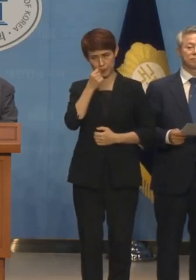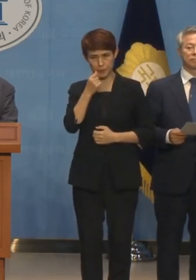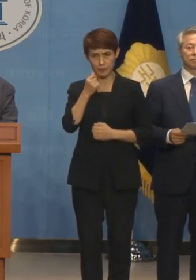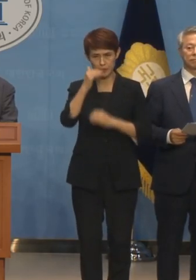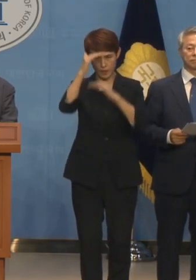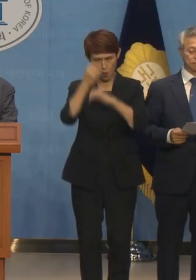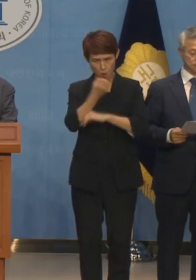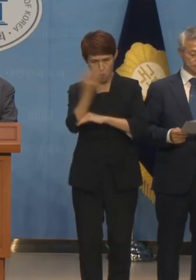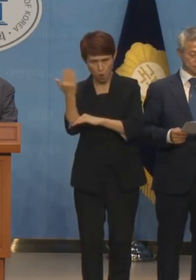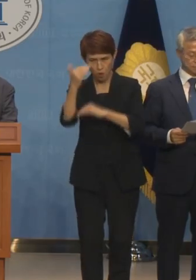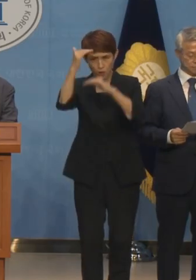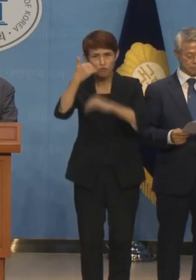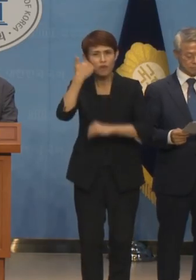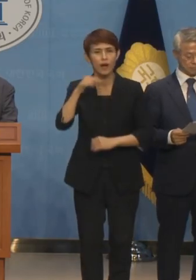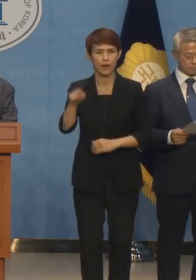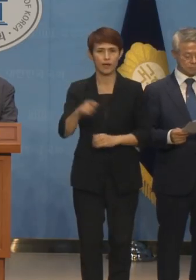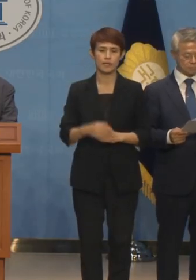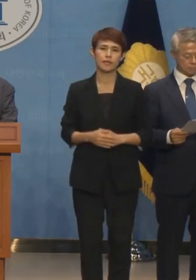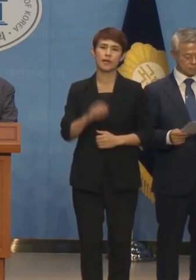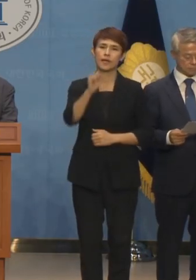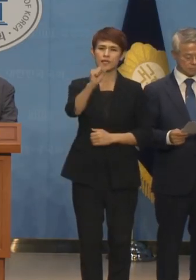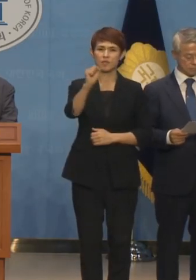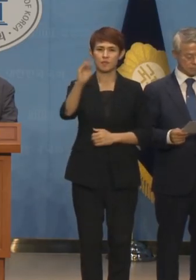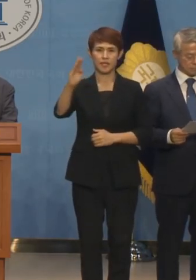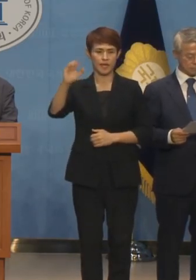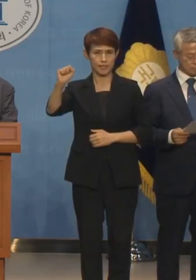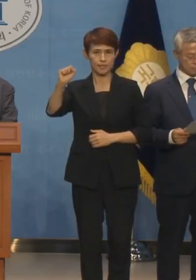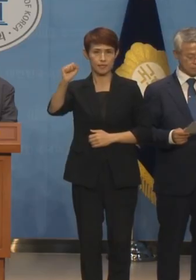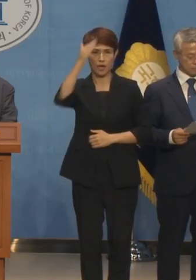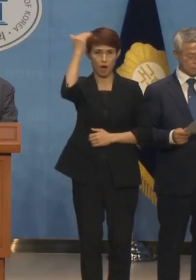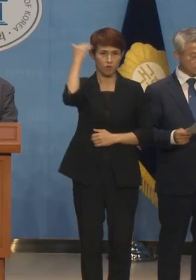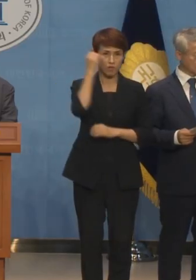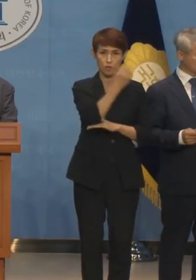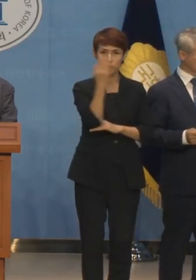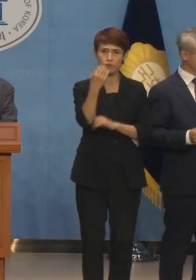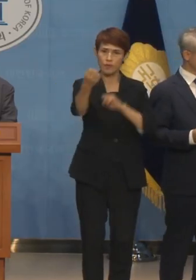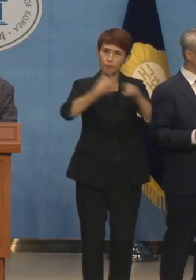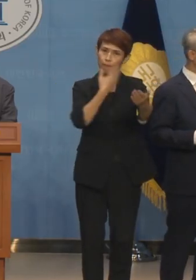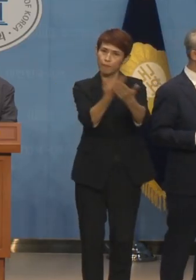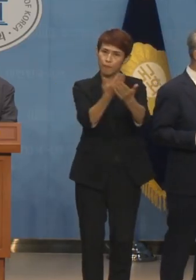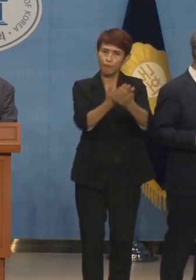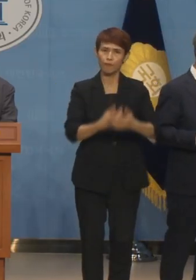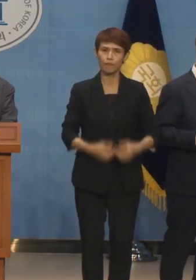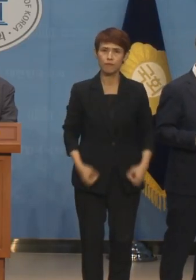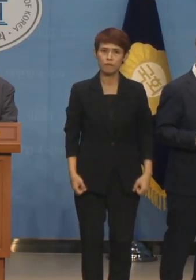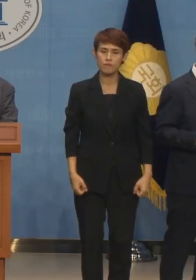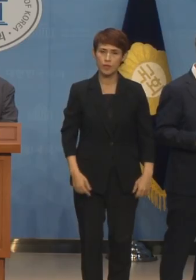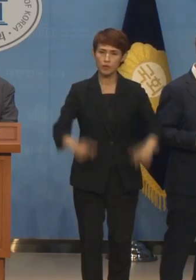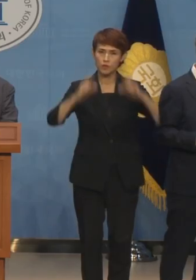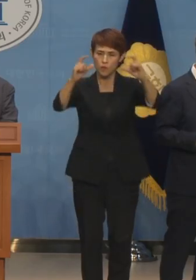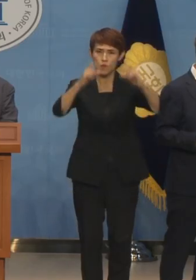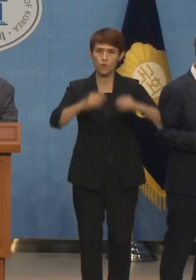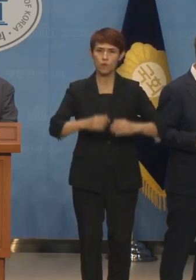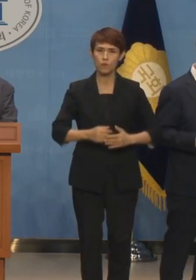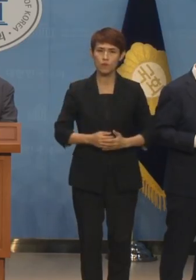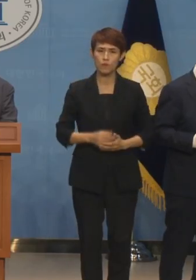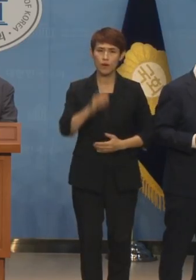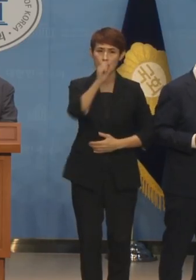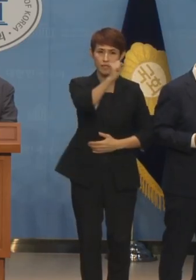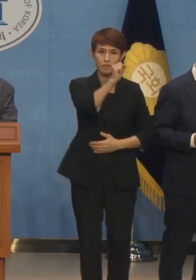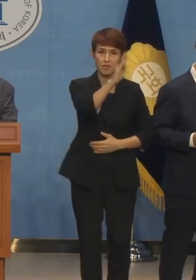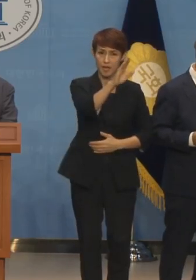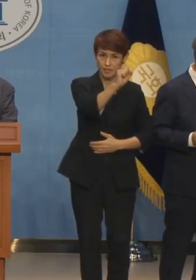호도한 것입니까? SBS와 한국일보는 대답해 보십시오. 경고합니다.